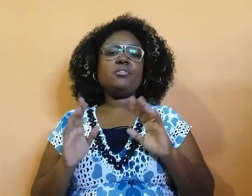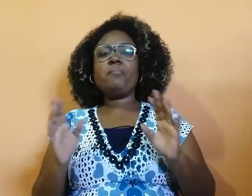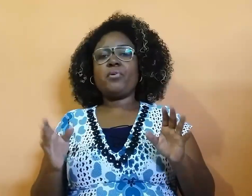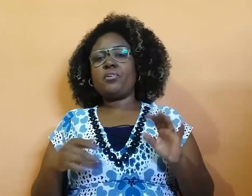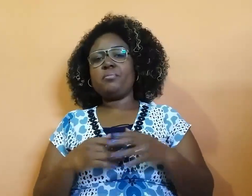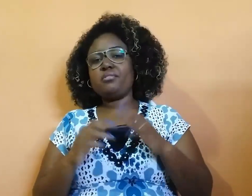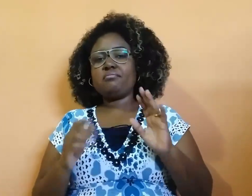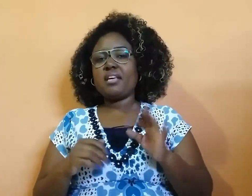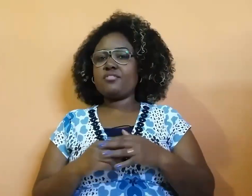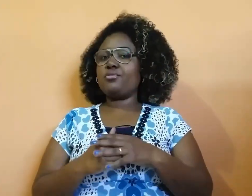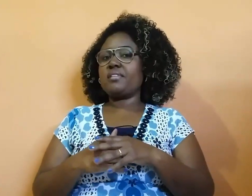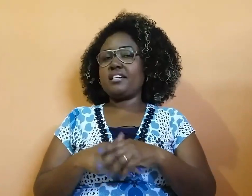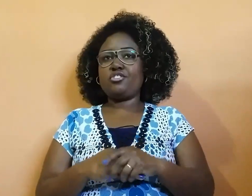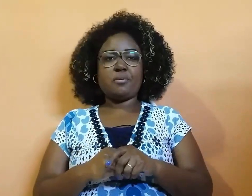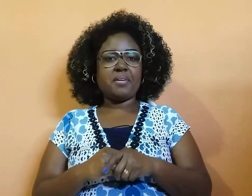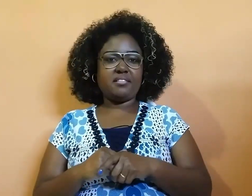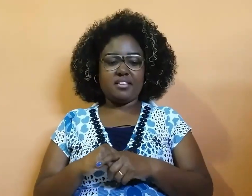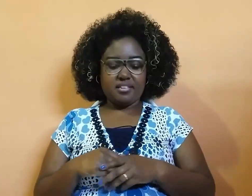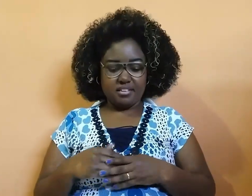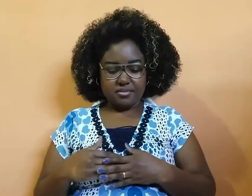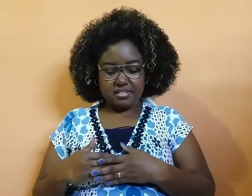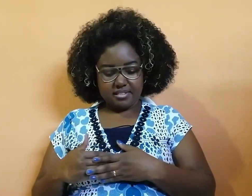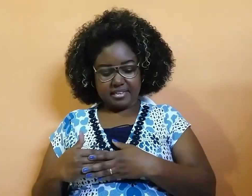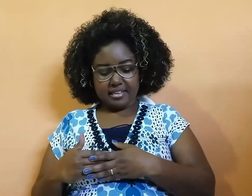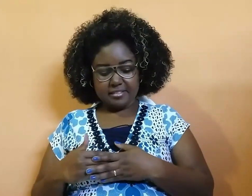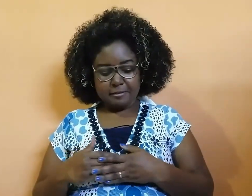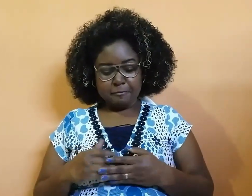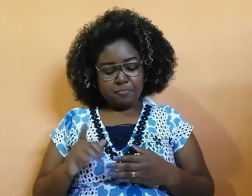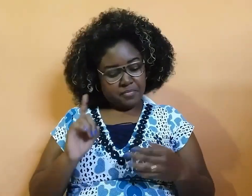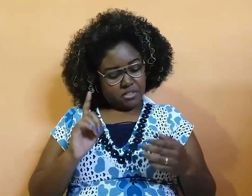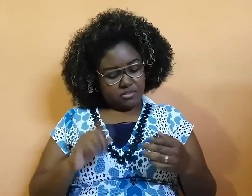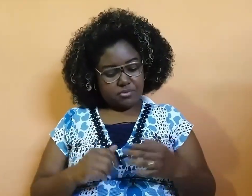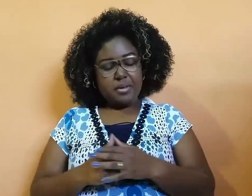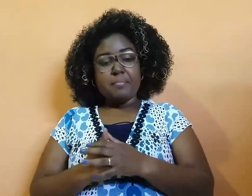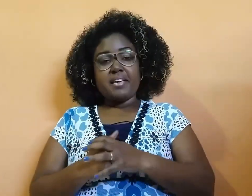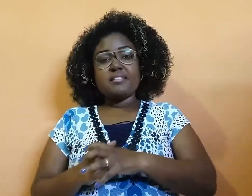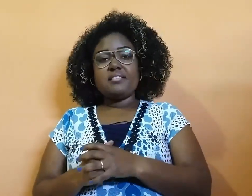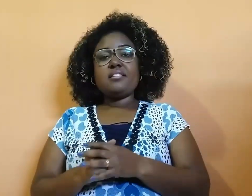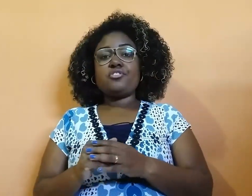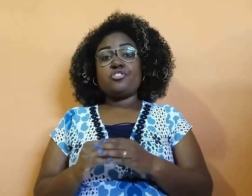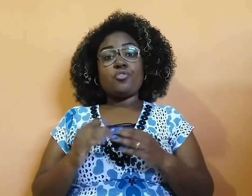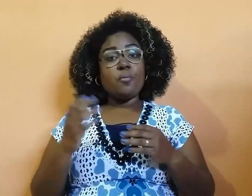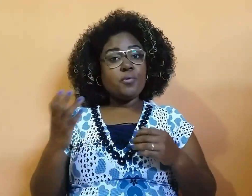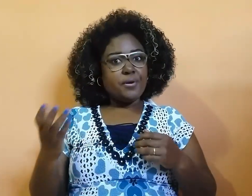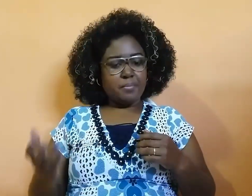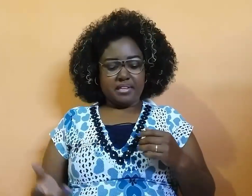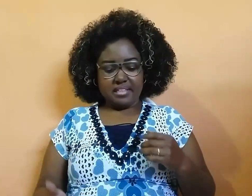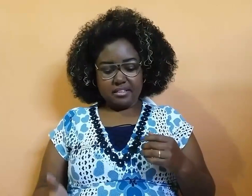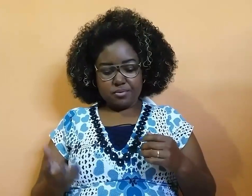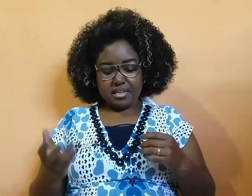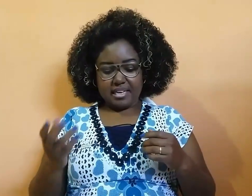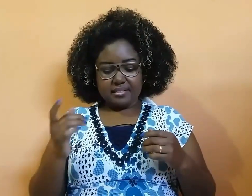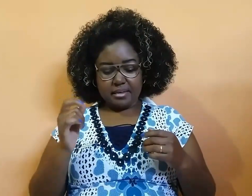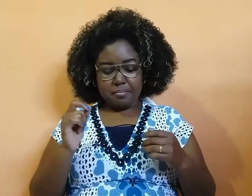muito pobre não tenho vontade de aprender a língua de sinais não é bem assim não há gente como é uma língua ela tem